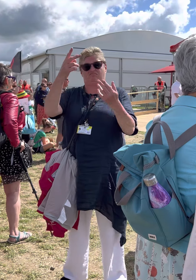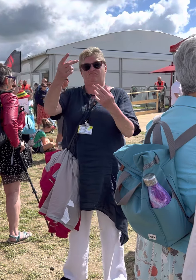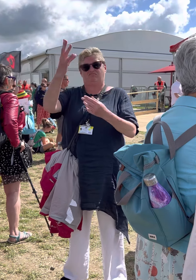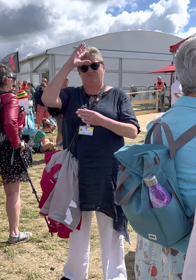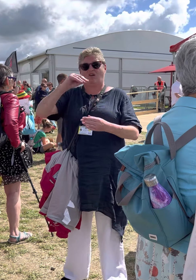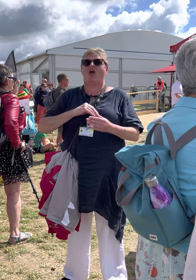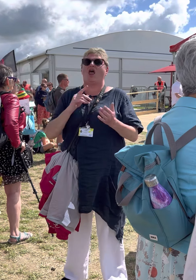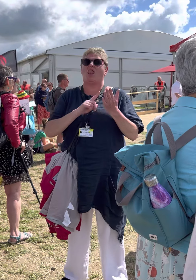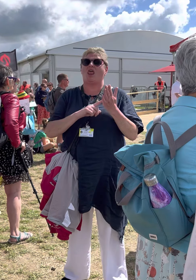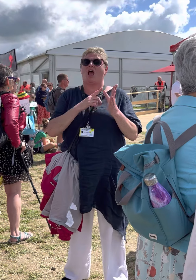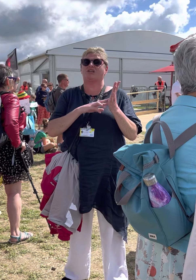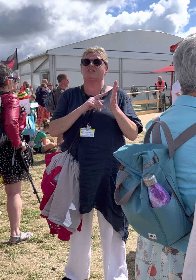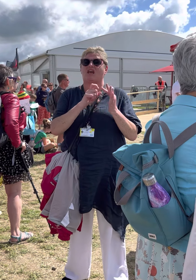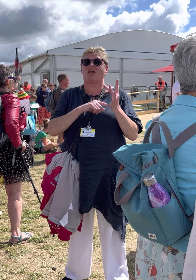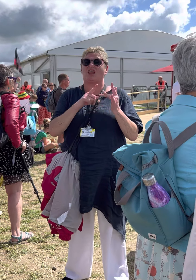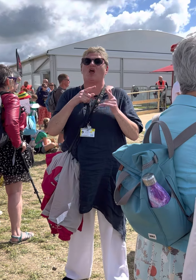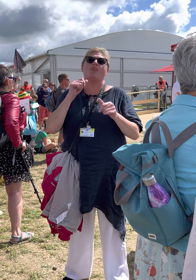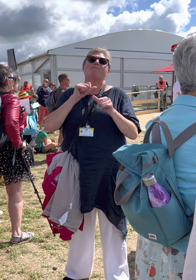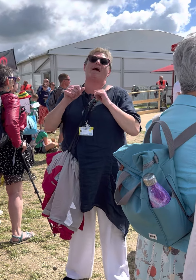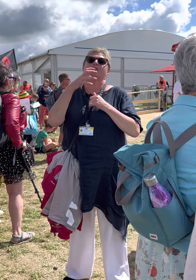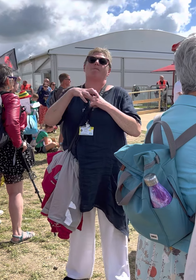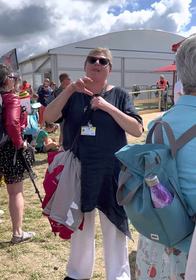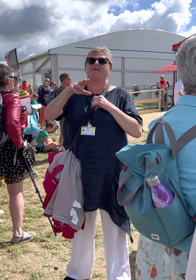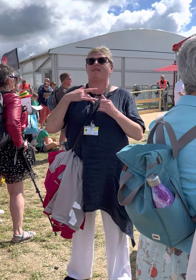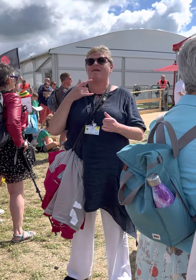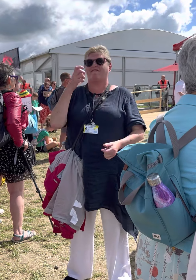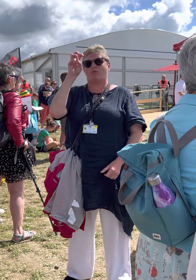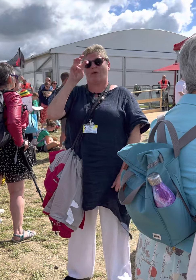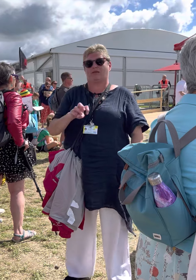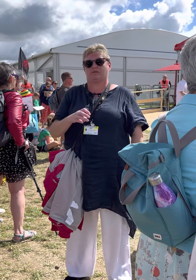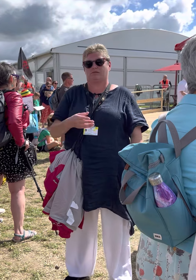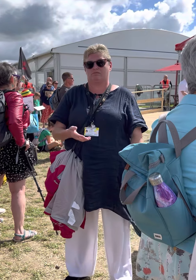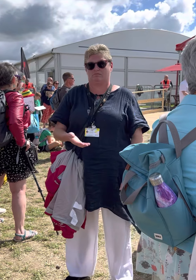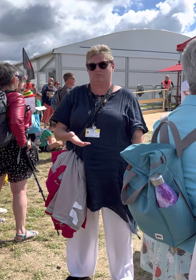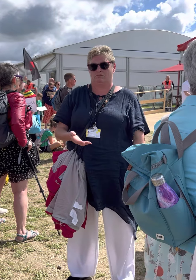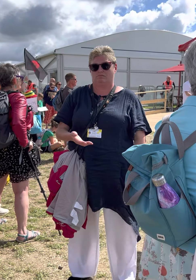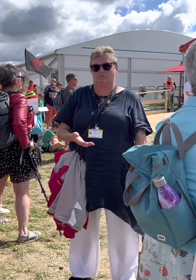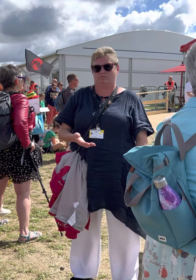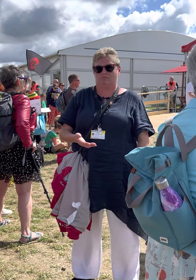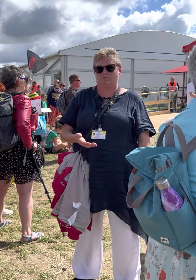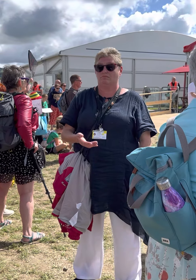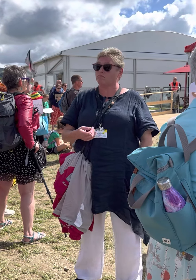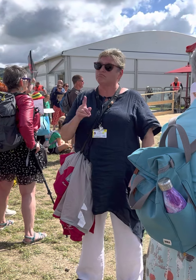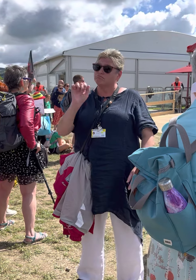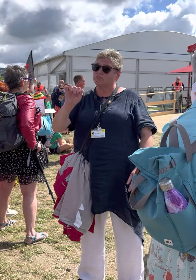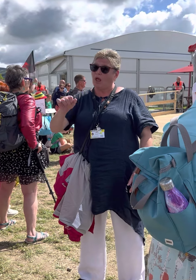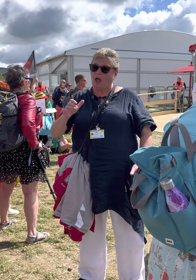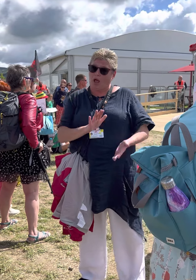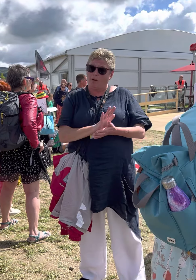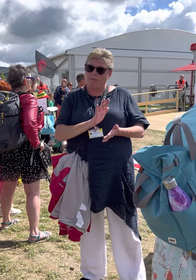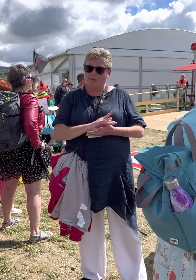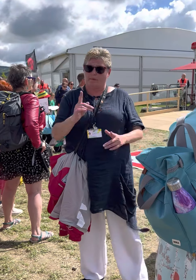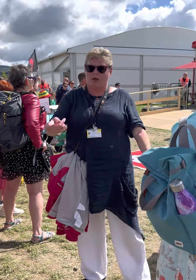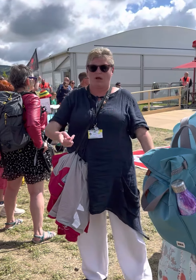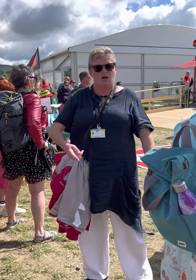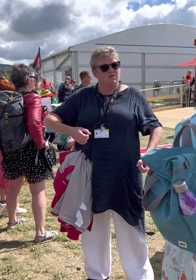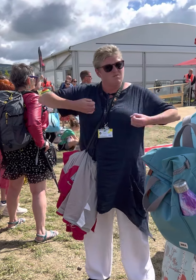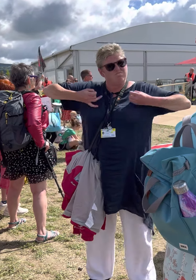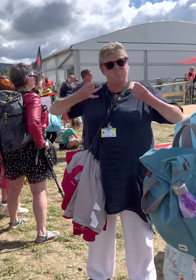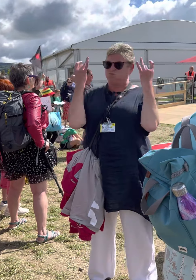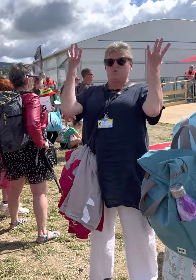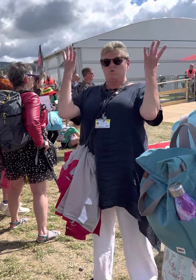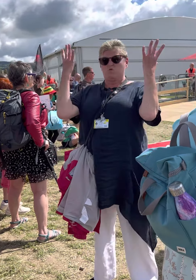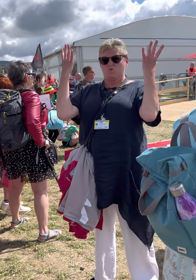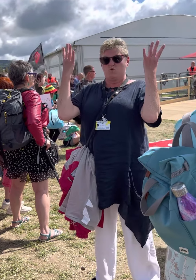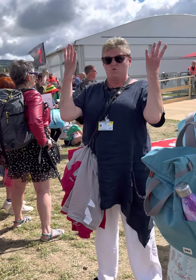bod Llandeilo y lle gorau i fyw yng Nghymru. O'n i'n falch, ond o'n i'n benwan.